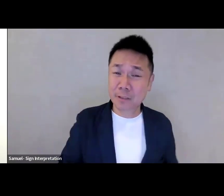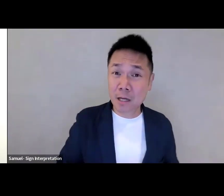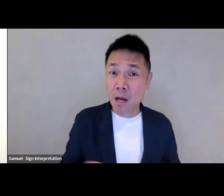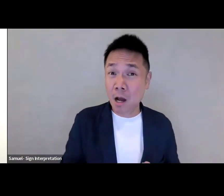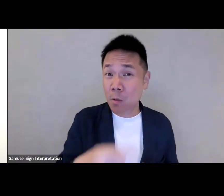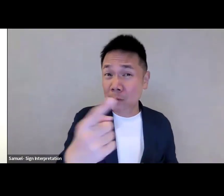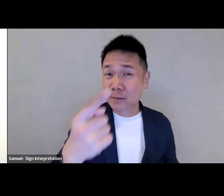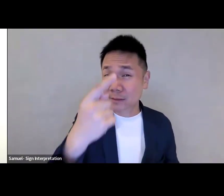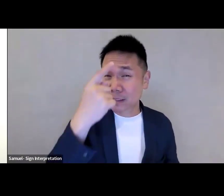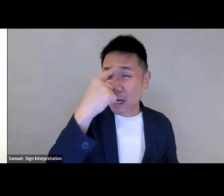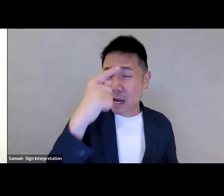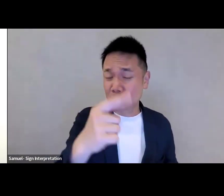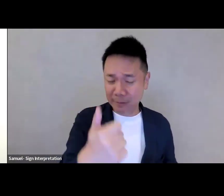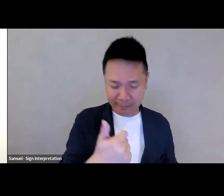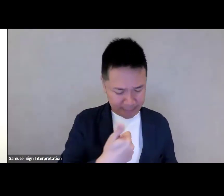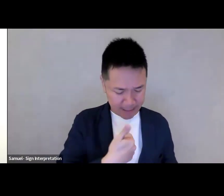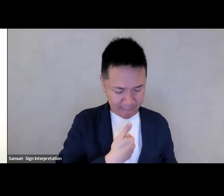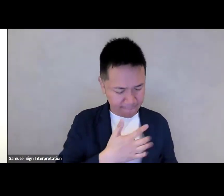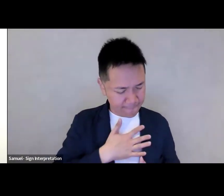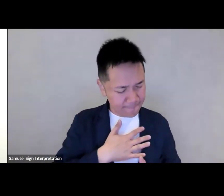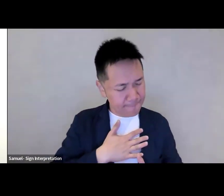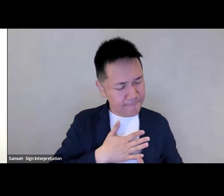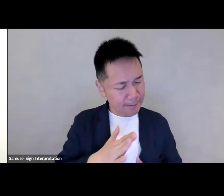甚至是金钱等等。